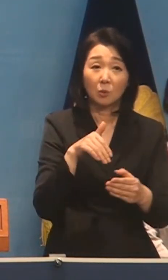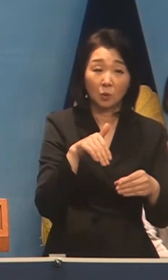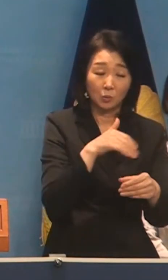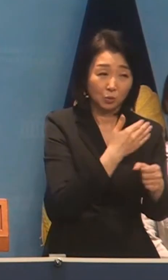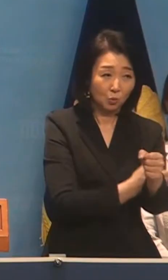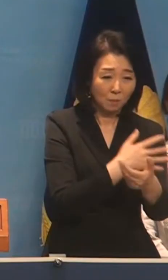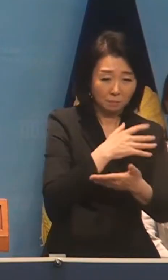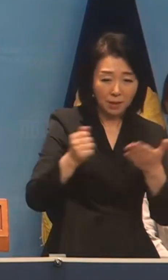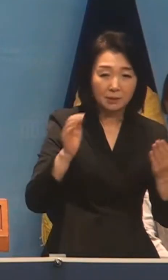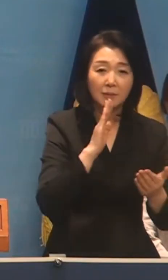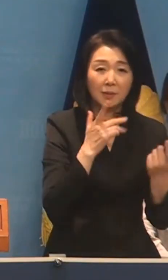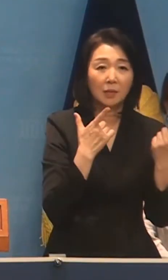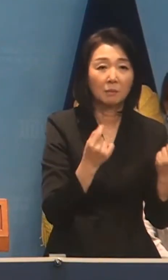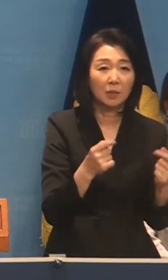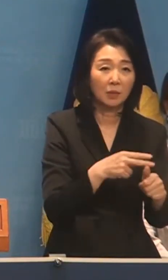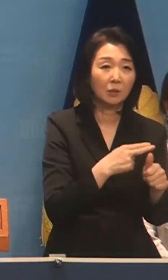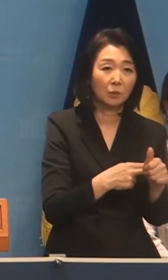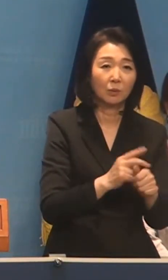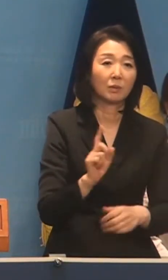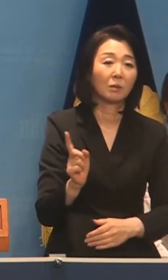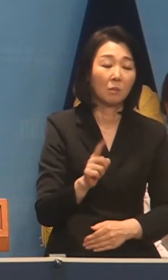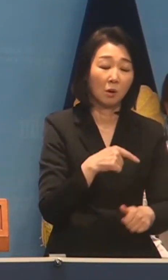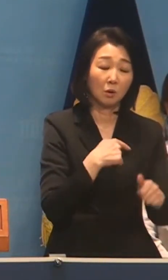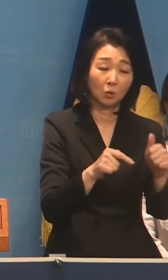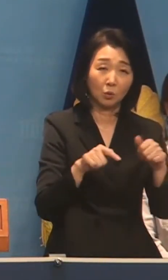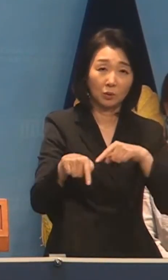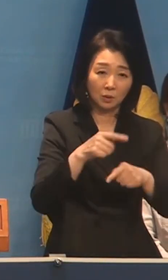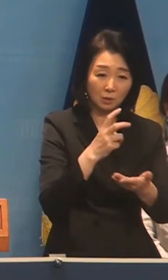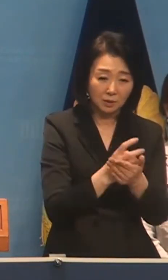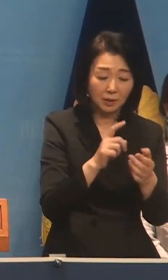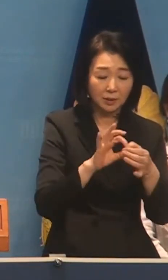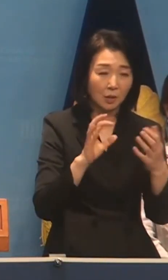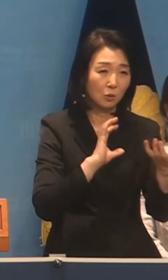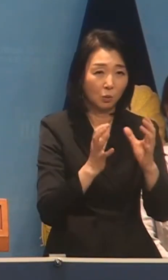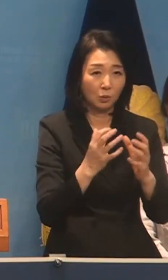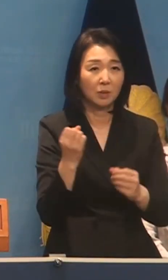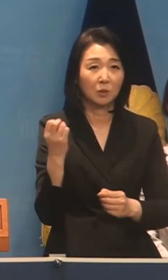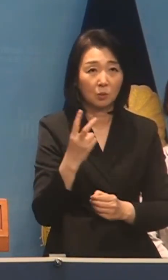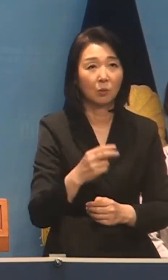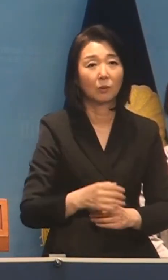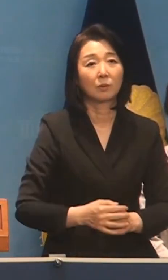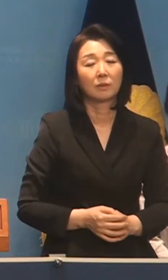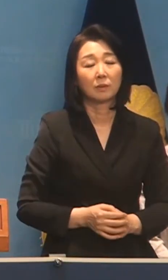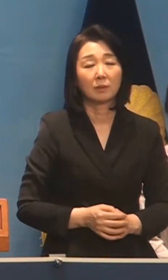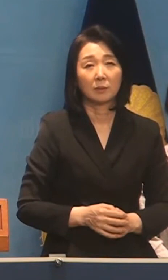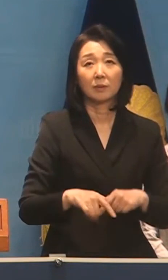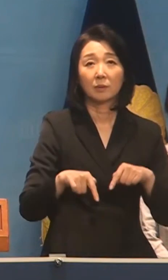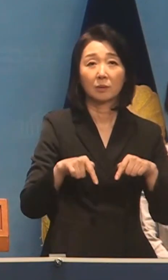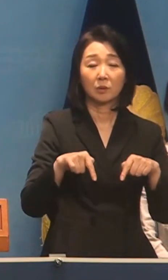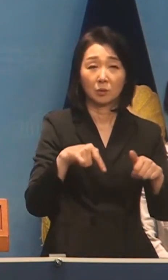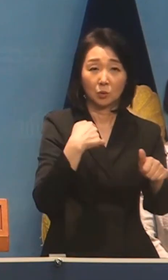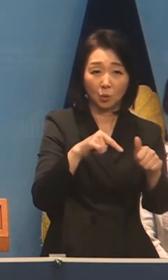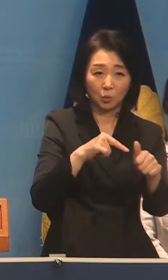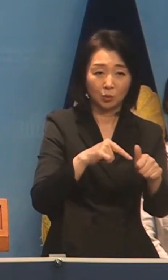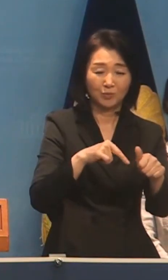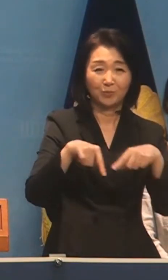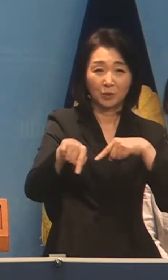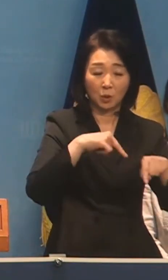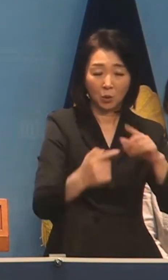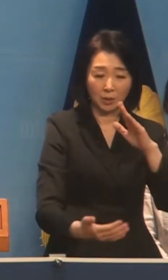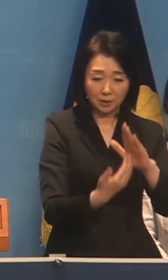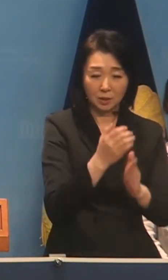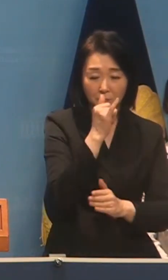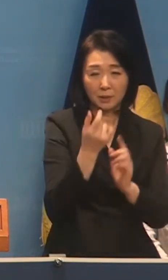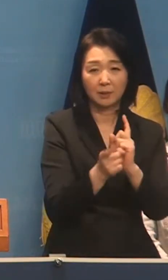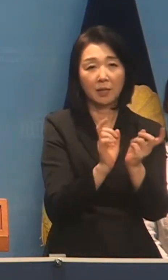기본권이 박탈됨으로써 교사는 교육 정책에 대한 논의와 그리고 교육 정책을 실현시킬 수 있는 대리자에